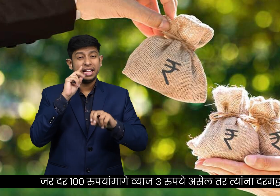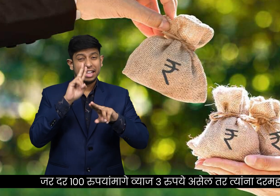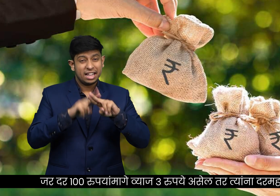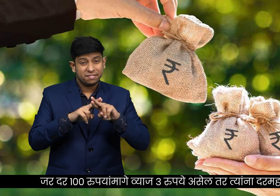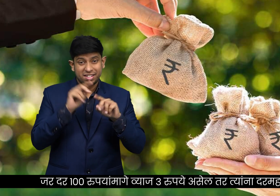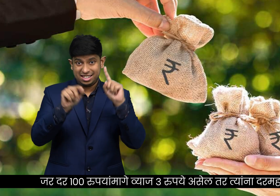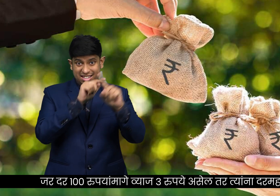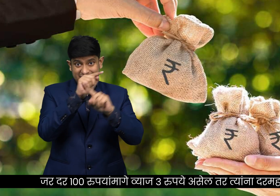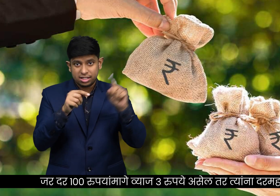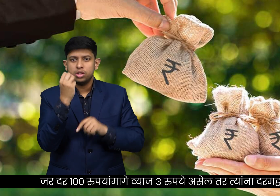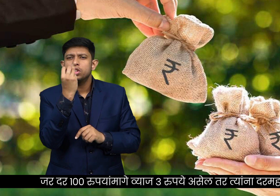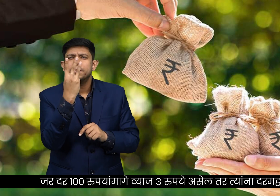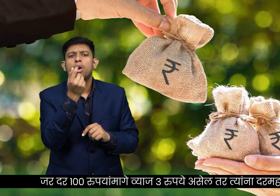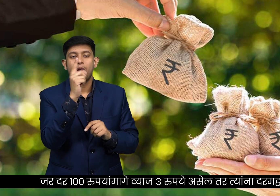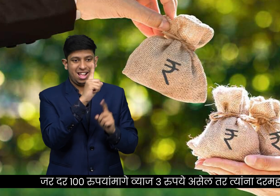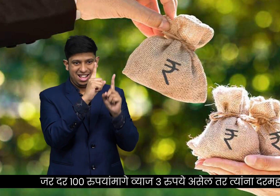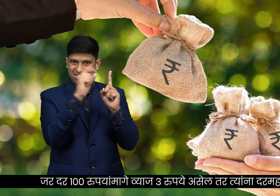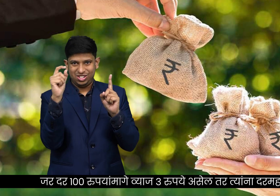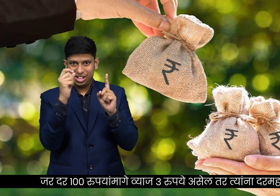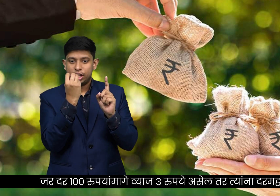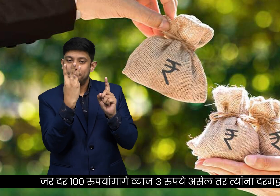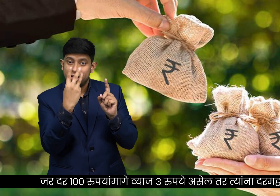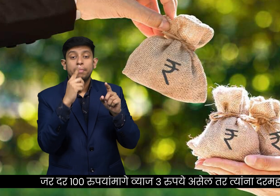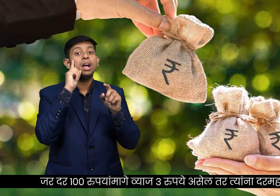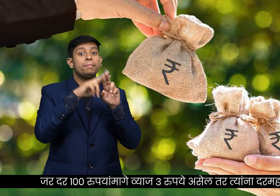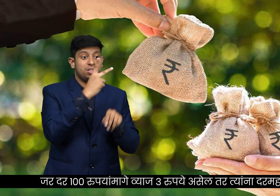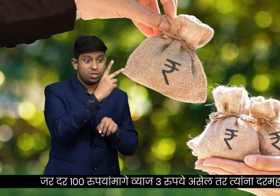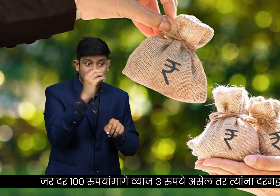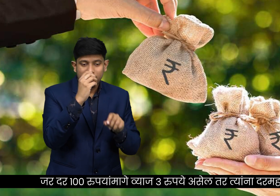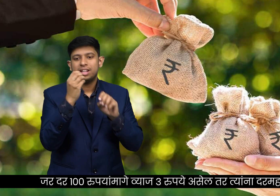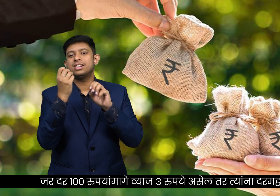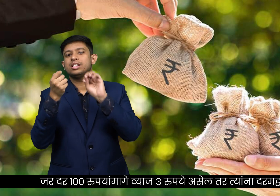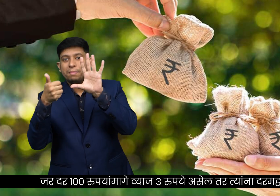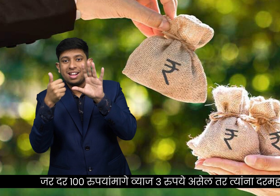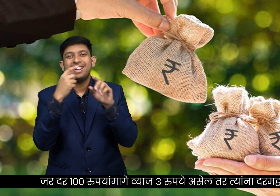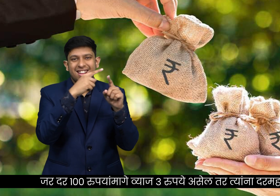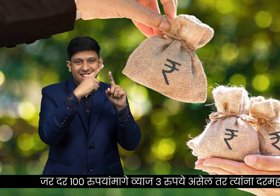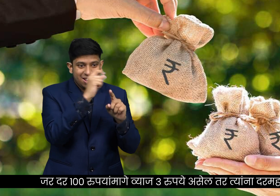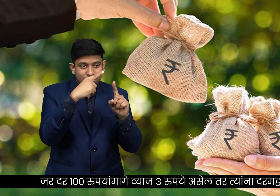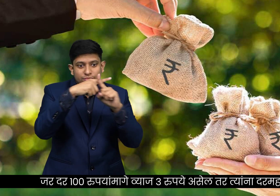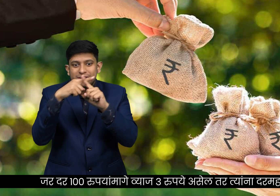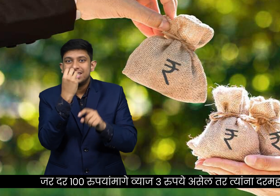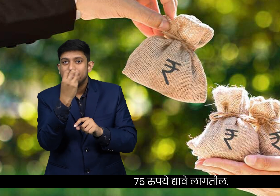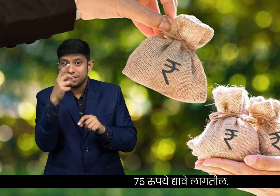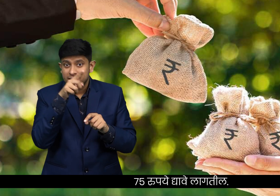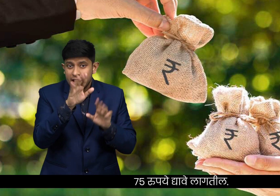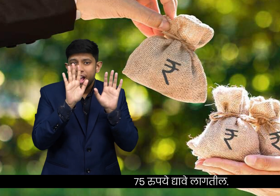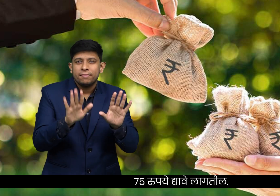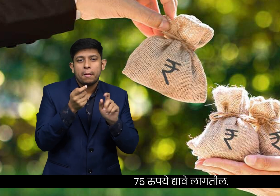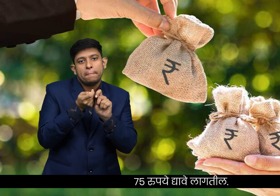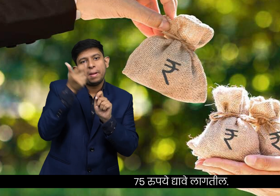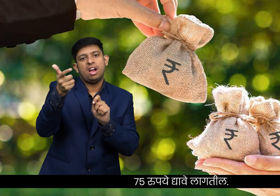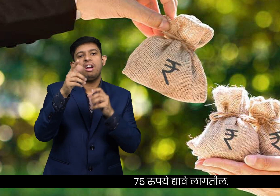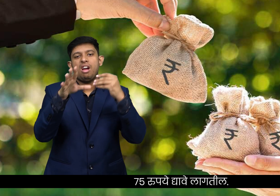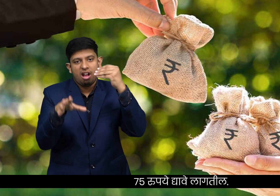जर दर 100 रुपयामध्ये मागे व्याज 3 रुपये असेल तर त्यांना दर महिना अतिरिक्त